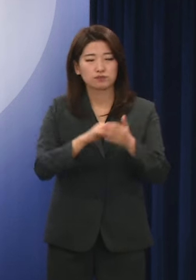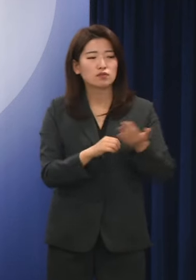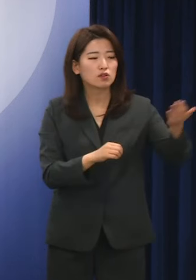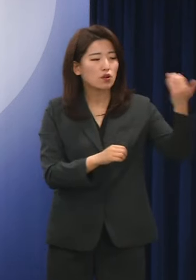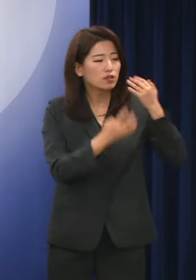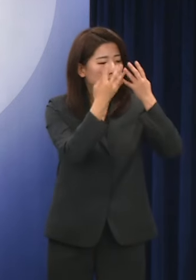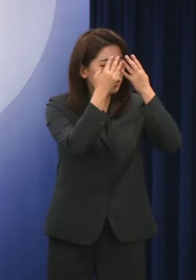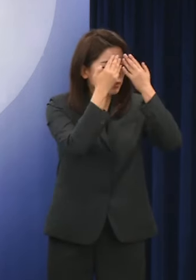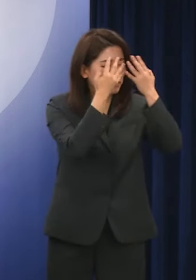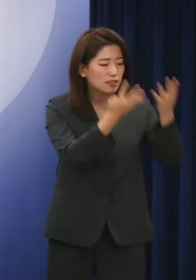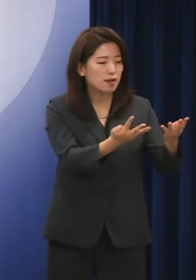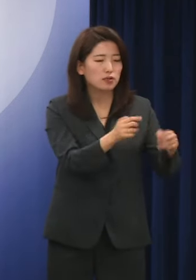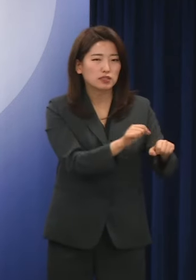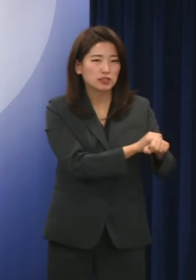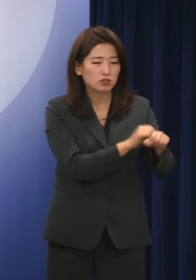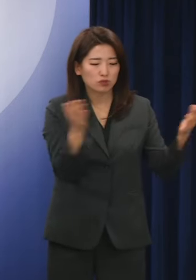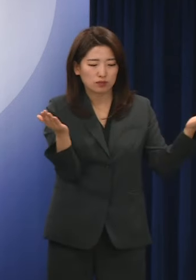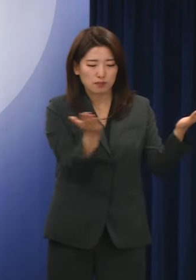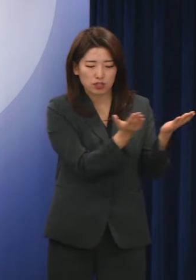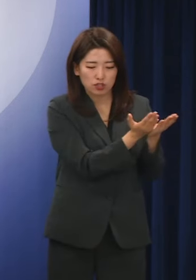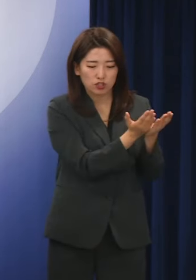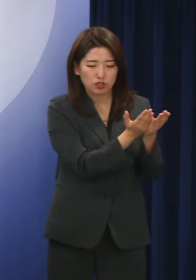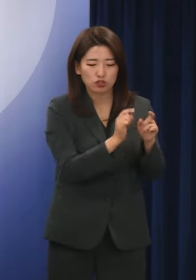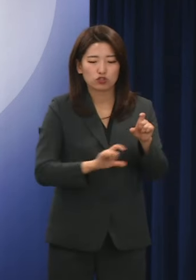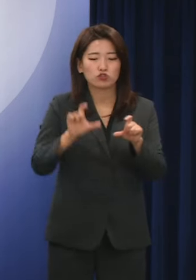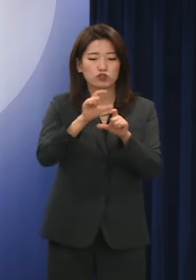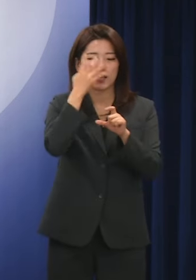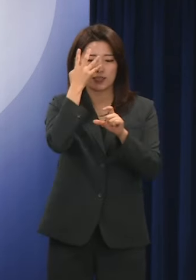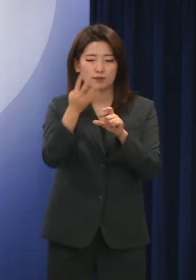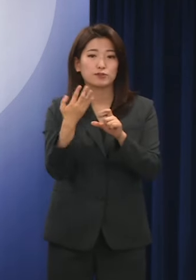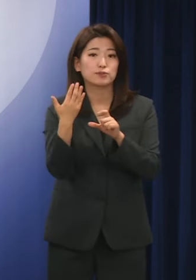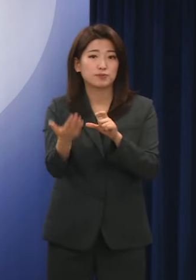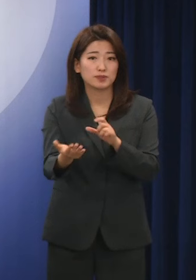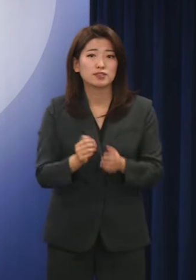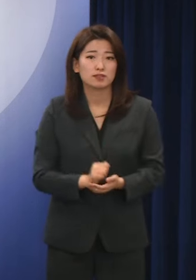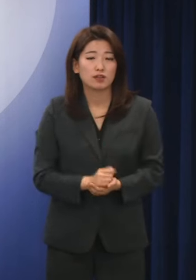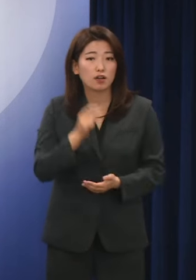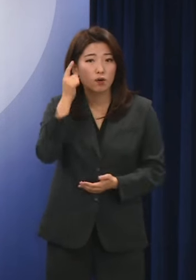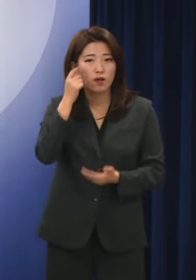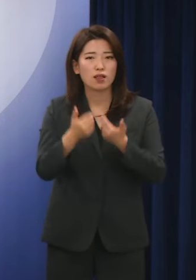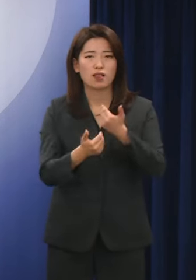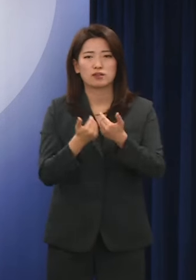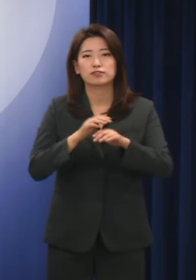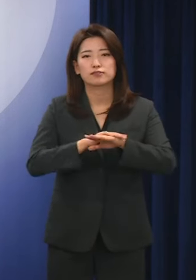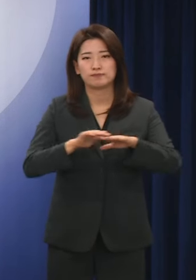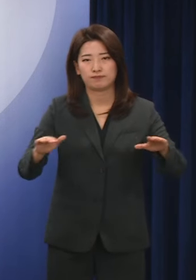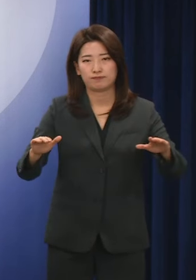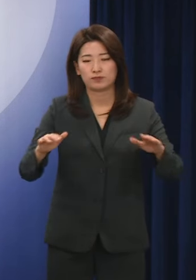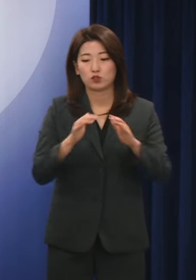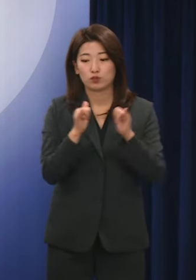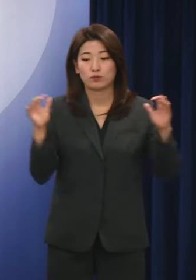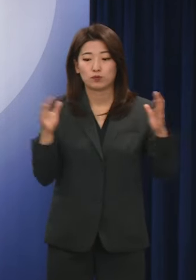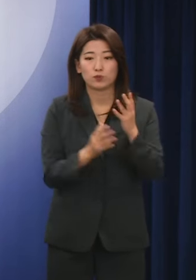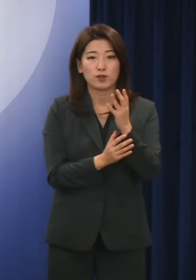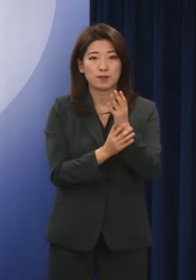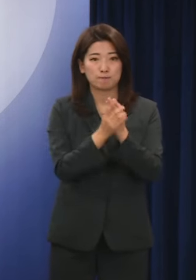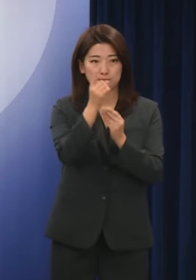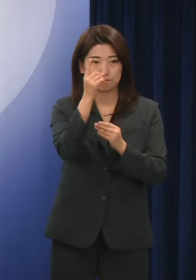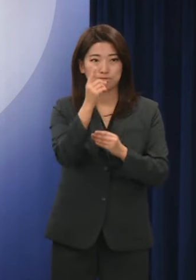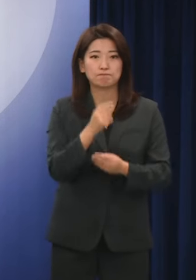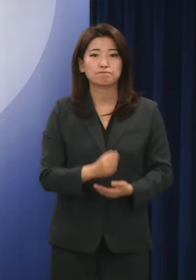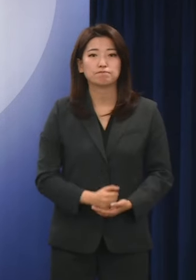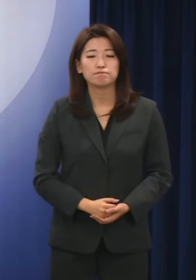균형을 고려하여 추가 사면함으로써 갈등은 일단락하고 국민 통합의 계기를 마련함과